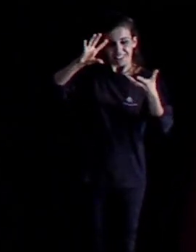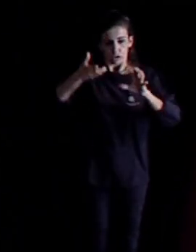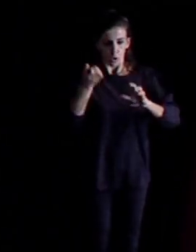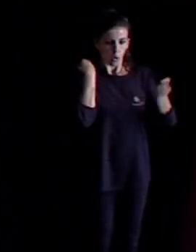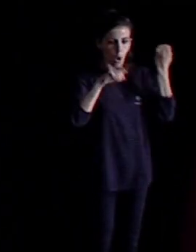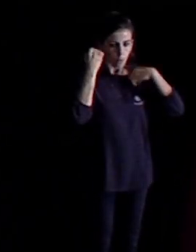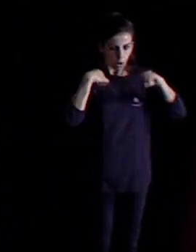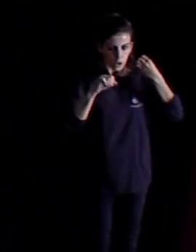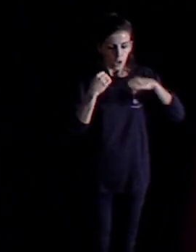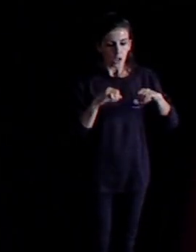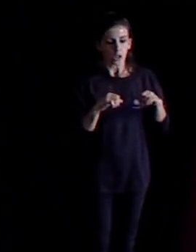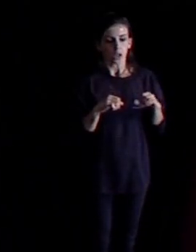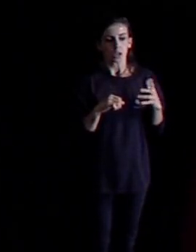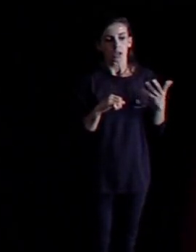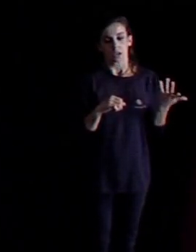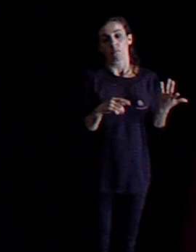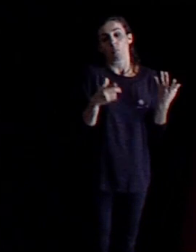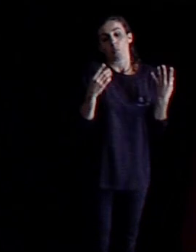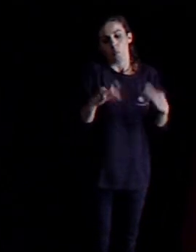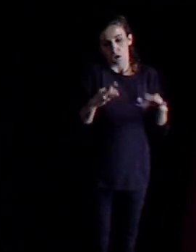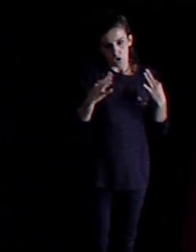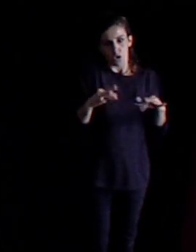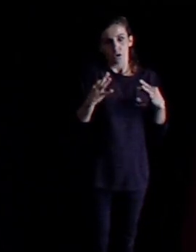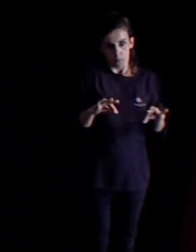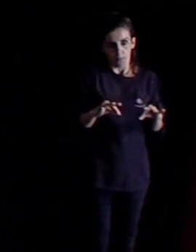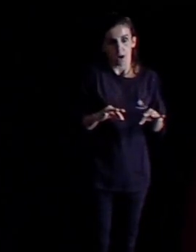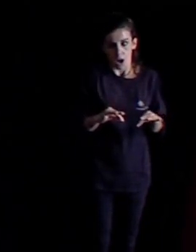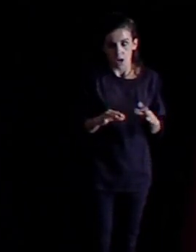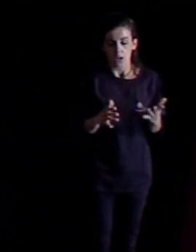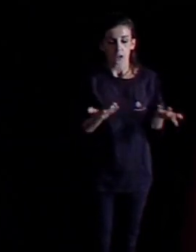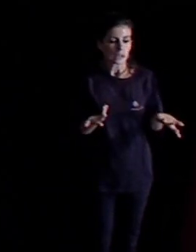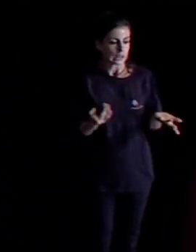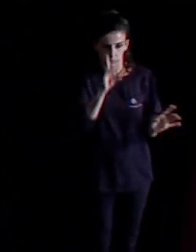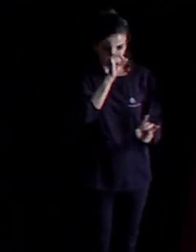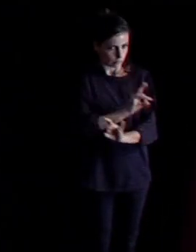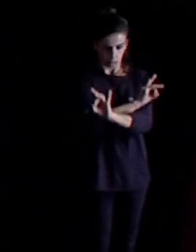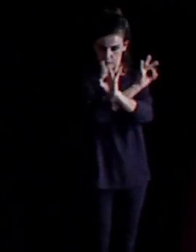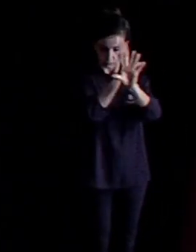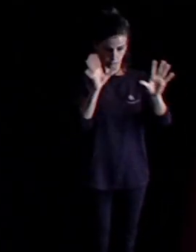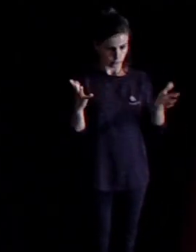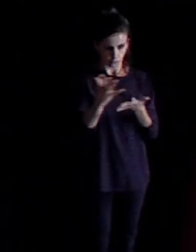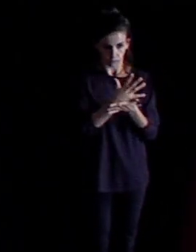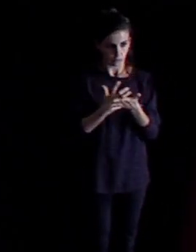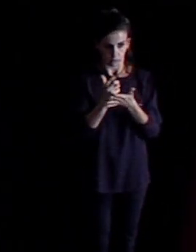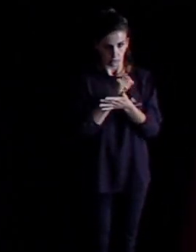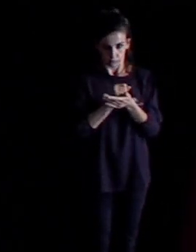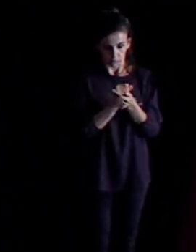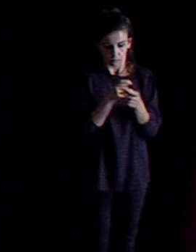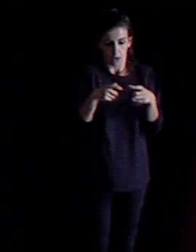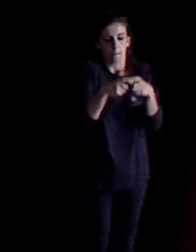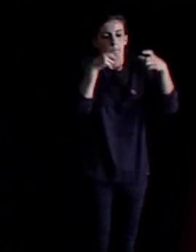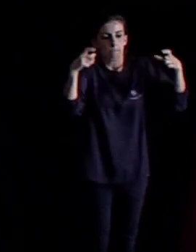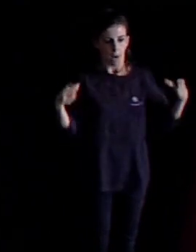conducta, que es muy normal que lo tenga, pues evidentemente todo está aumentado